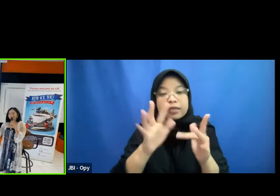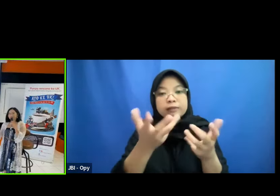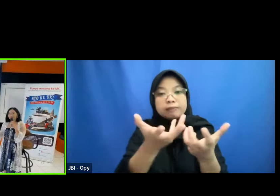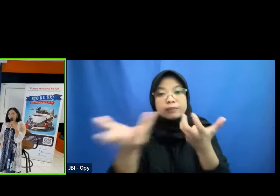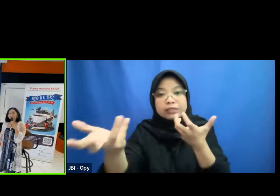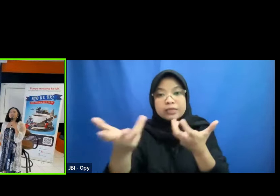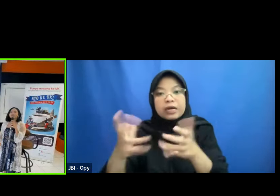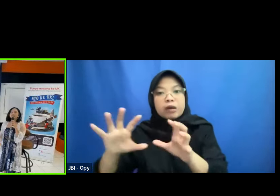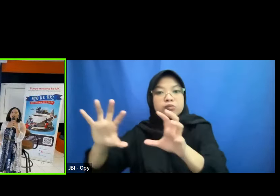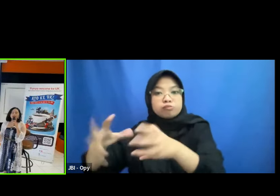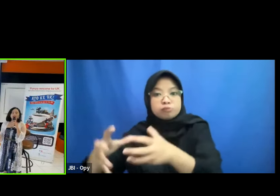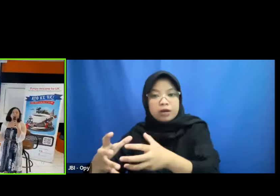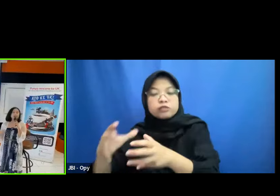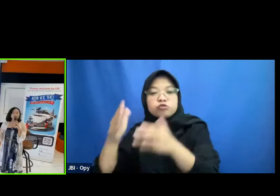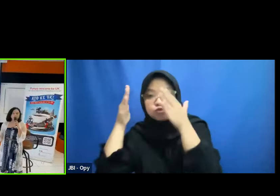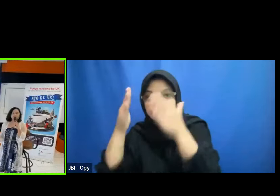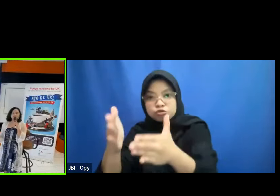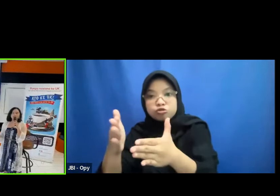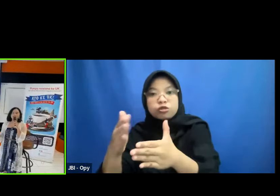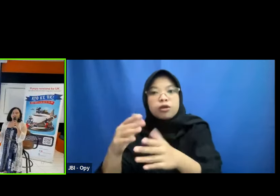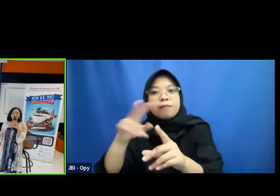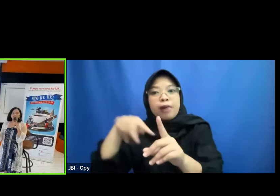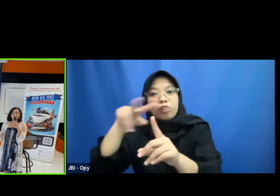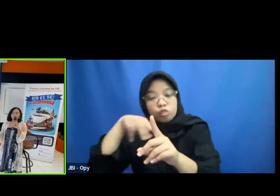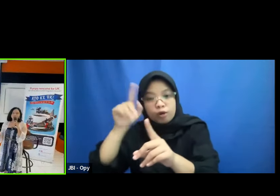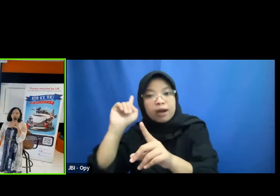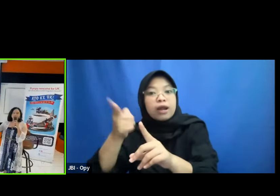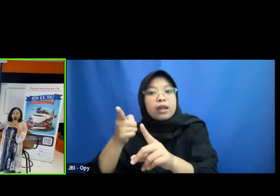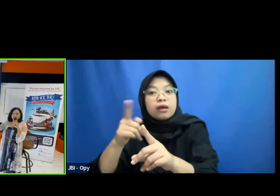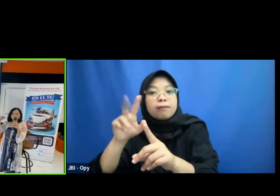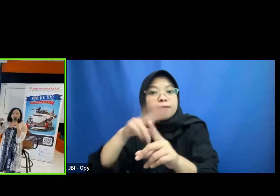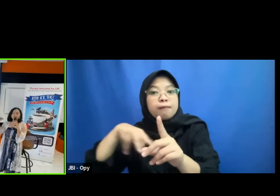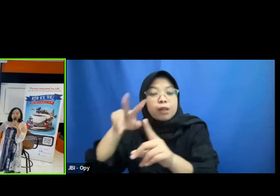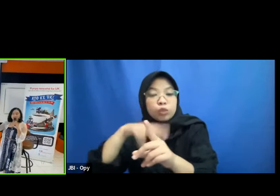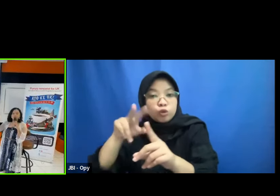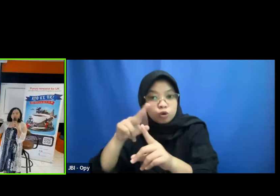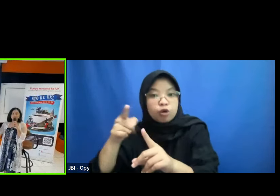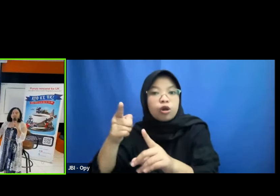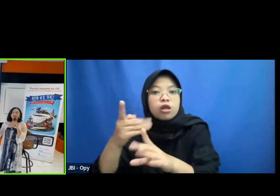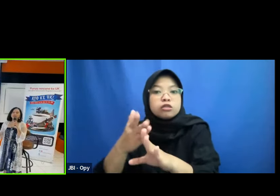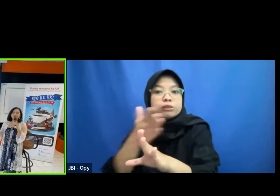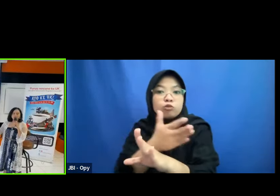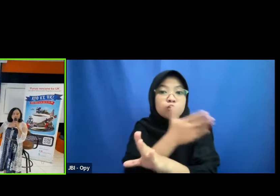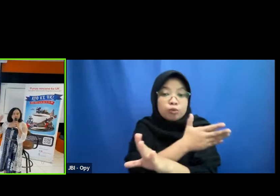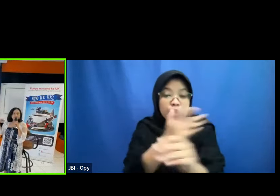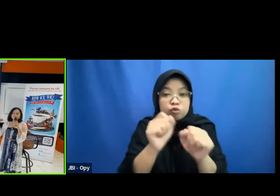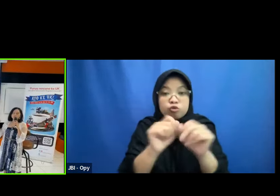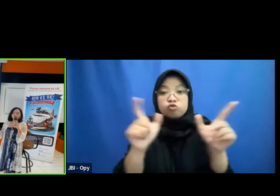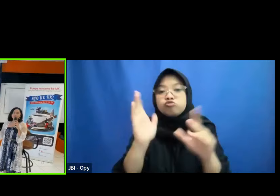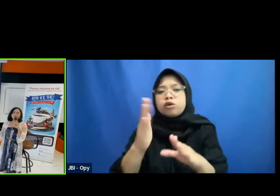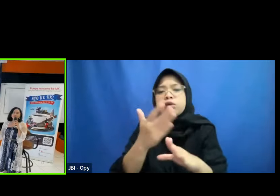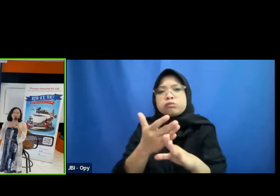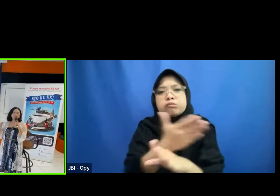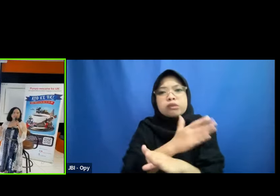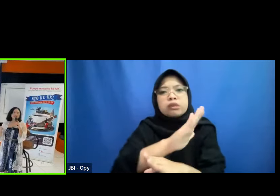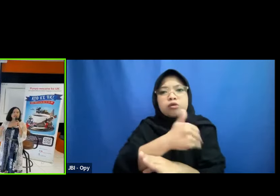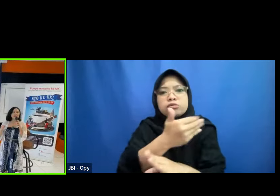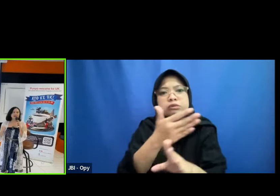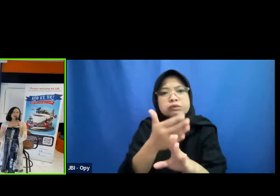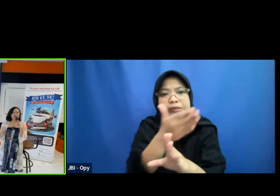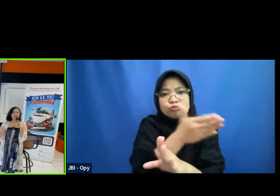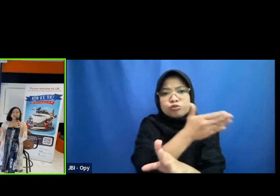di dalam Breakout room dengan kakak-kakak mentor yang adalah mentor-mentor dari Cibening alumni tahun-tahun sebelum-sebelumnya